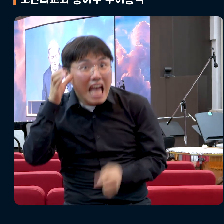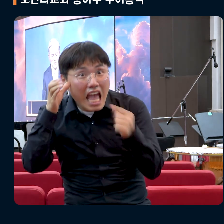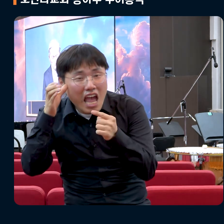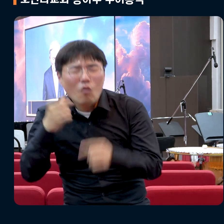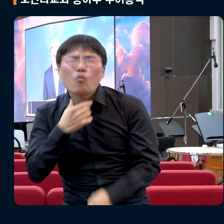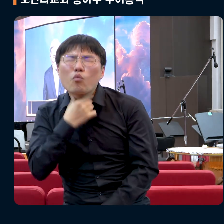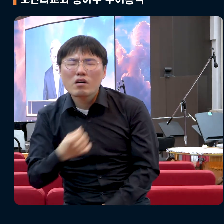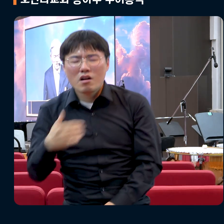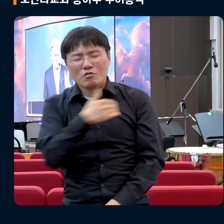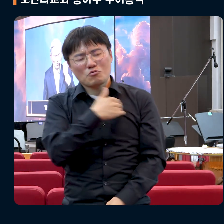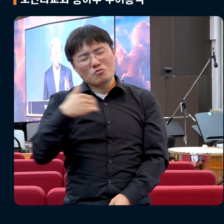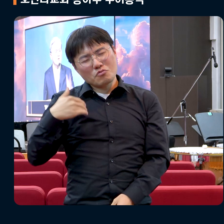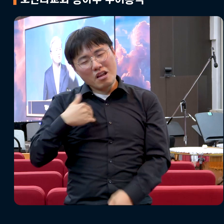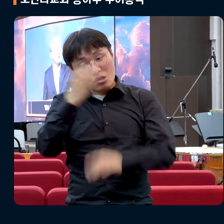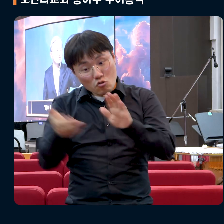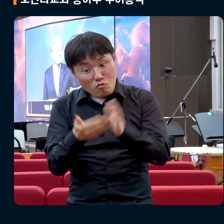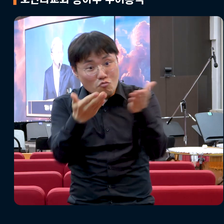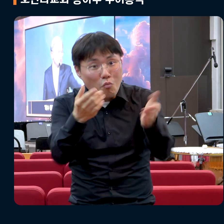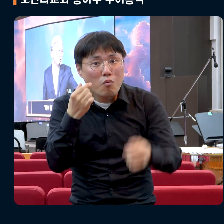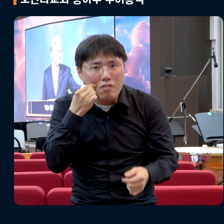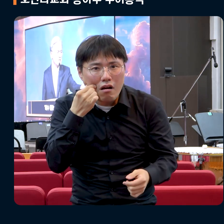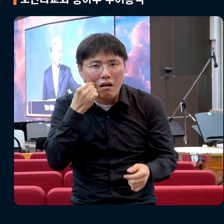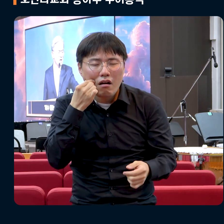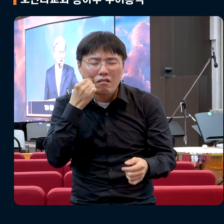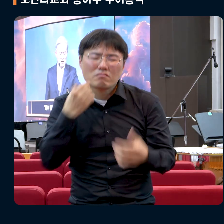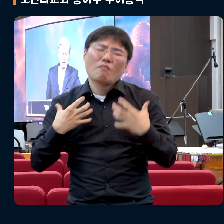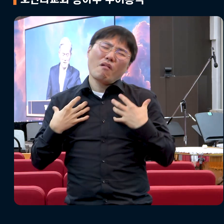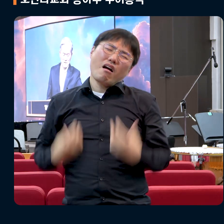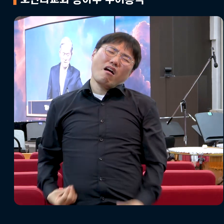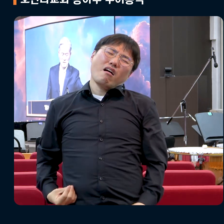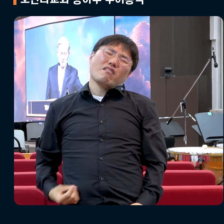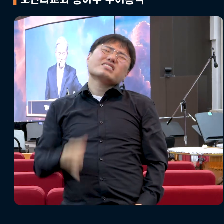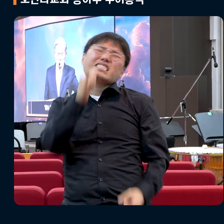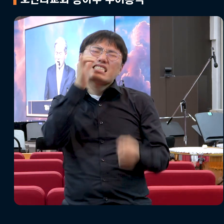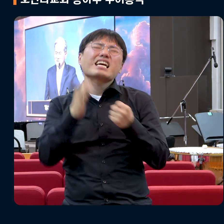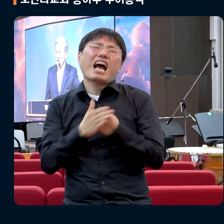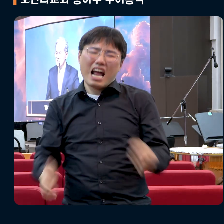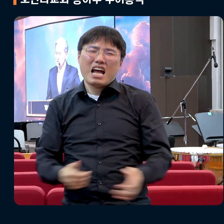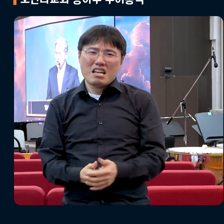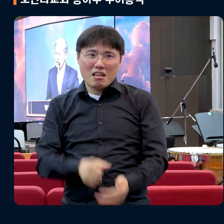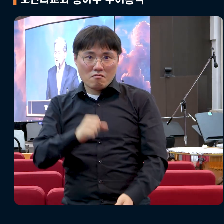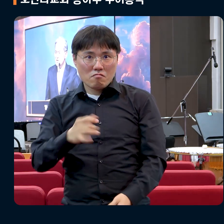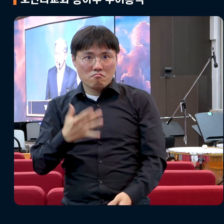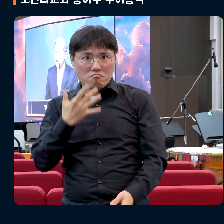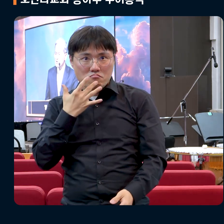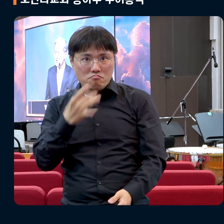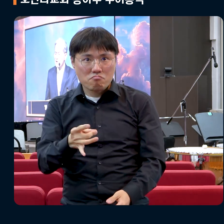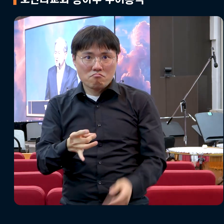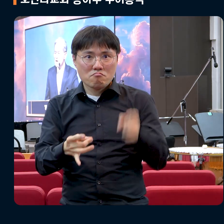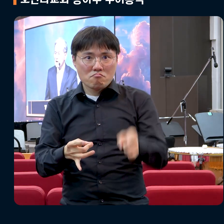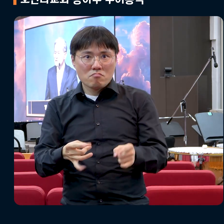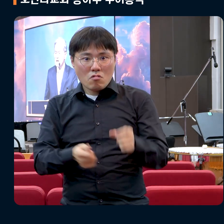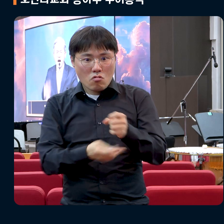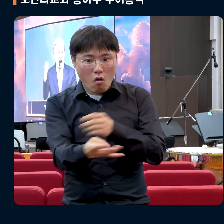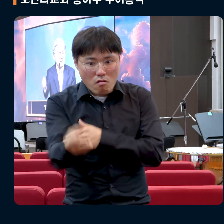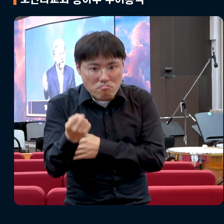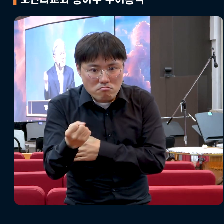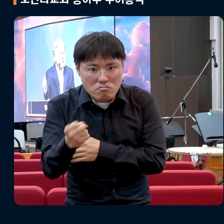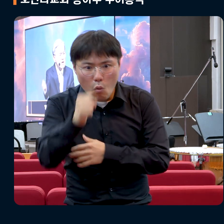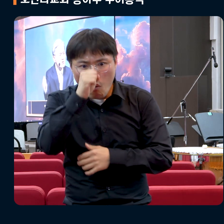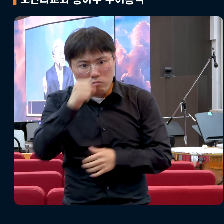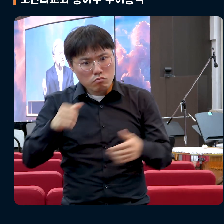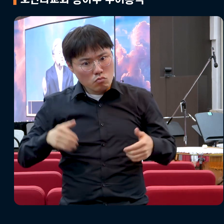그런 기대와 바람을 충족시키지 못하고 무너져 있으니까, 마땅히 있어야 할 선한 영향력이